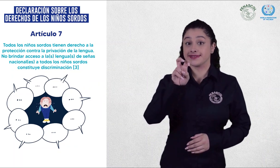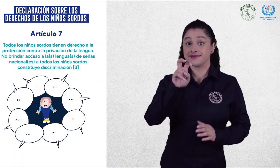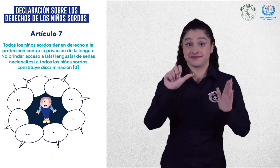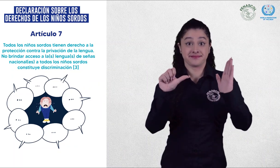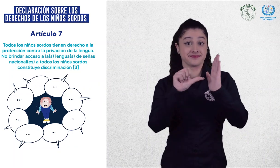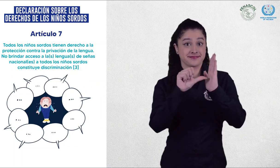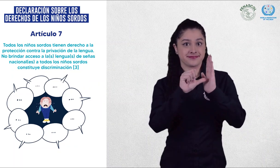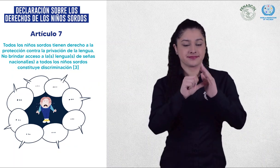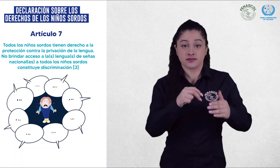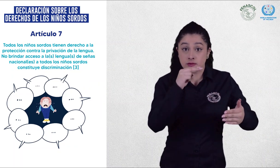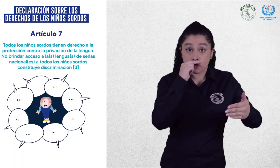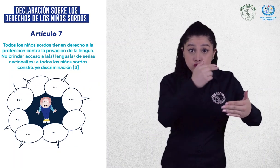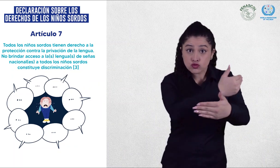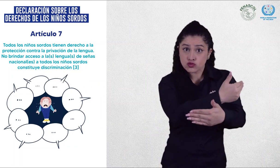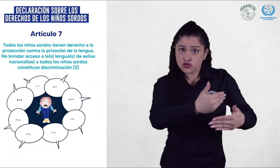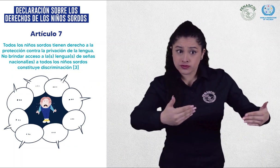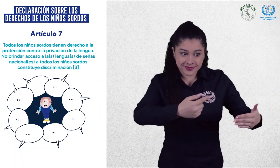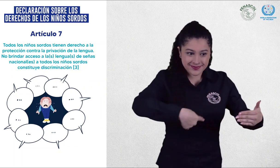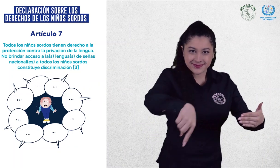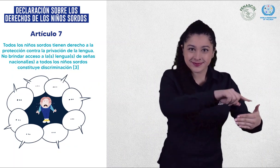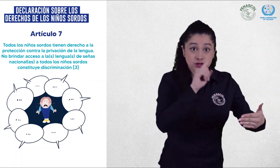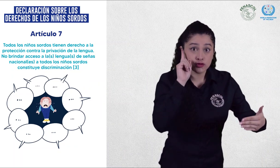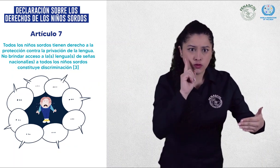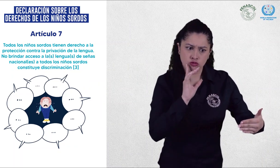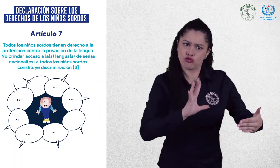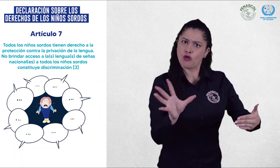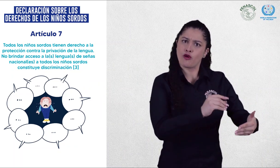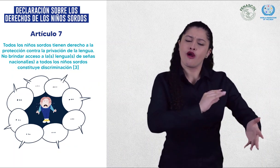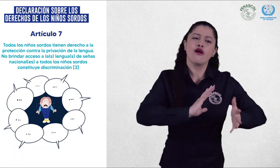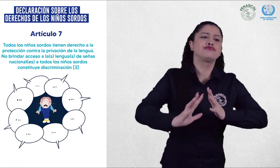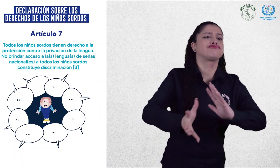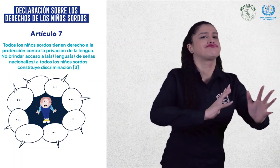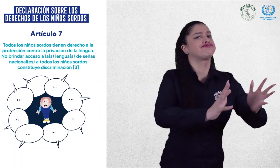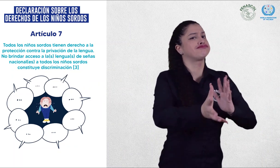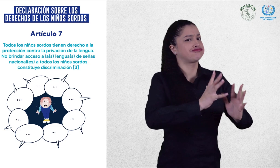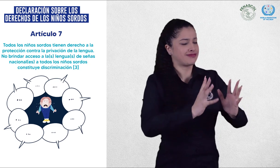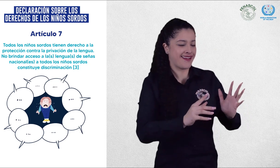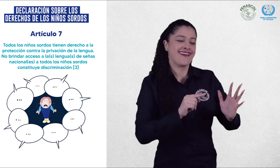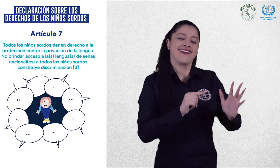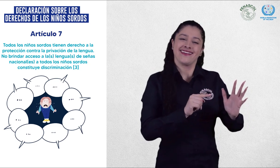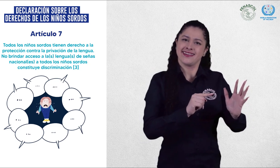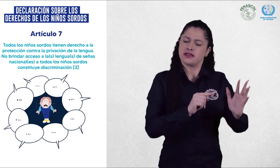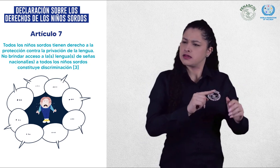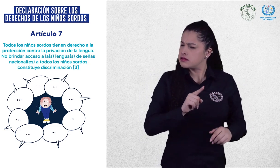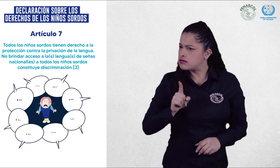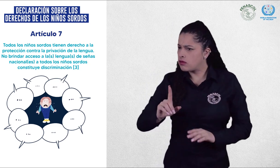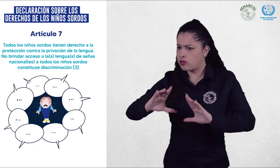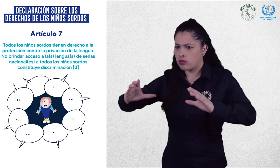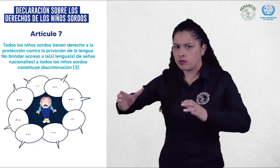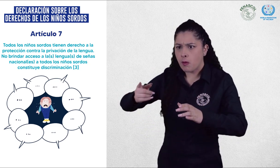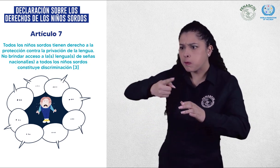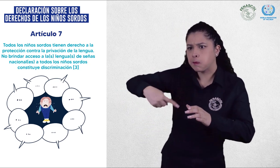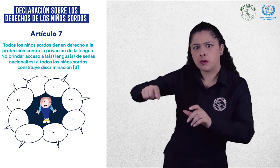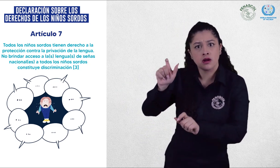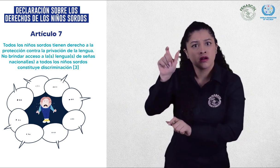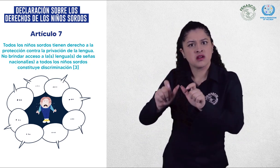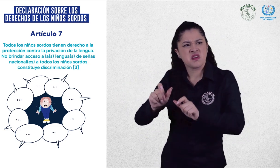Artículo 7. Todos los niños sordos tienen derecho a la protección contra la privación de la lengua. No